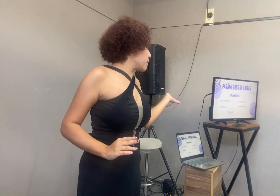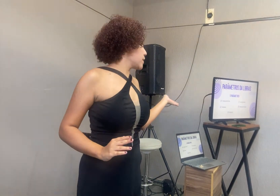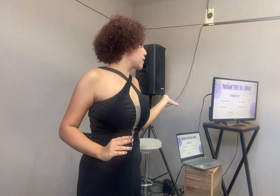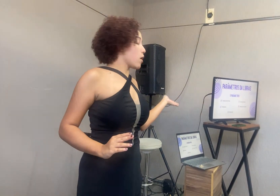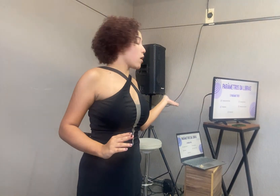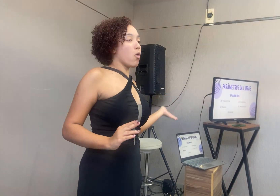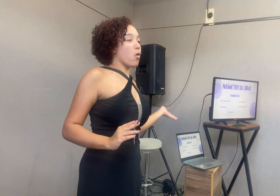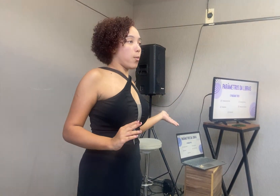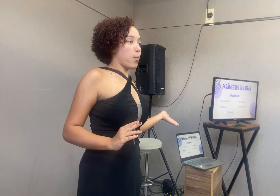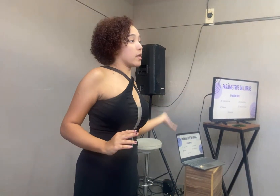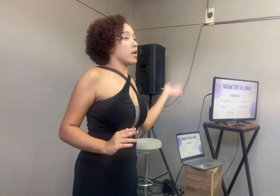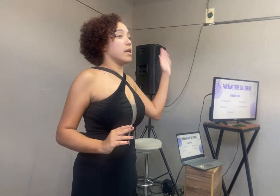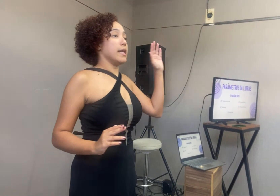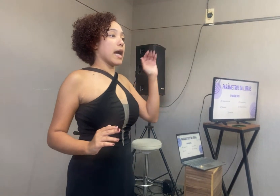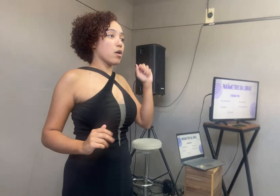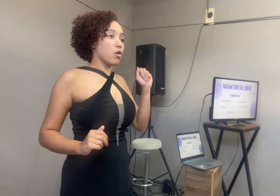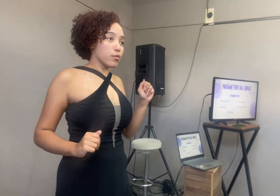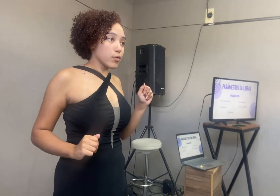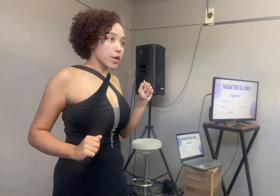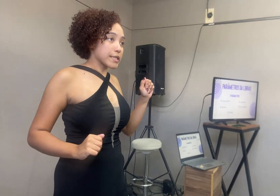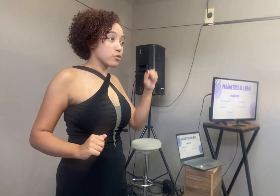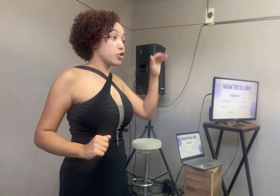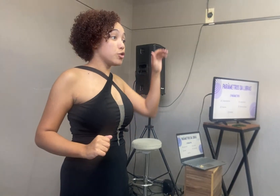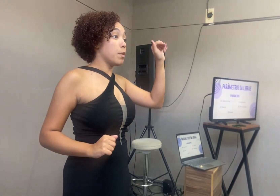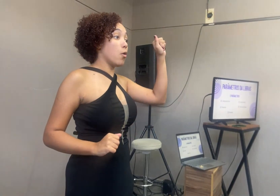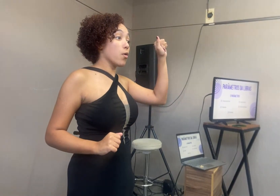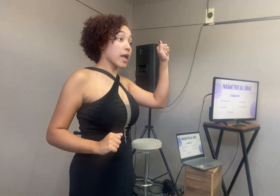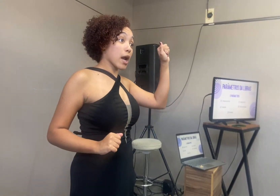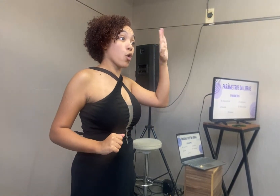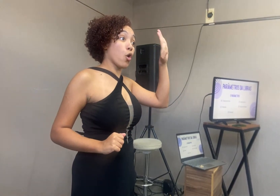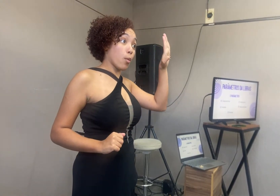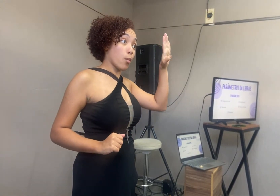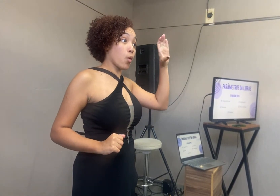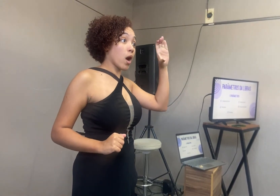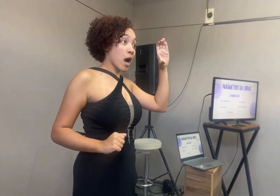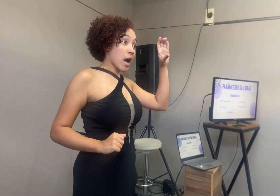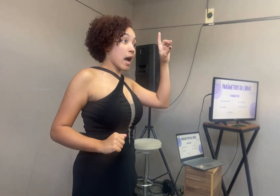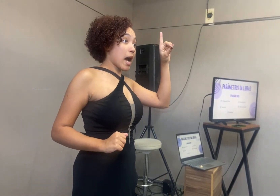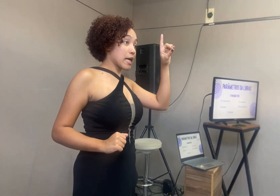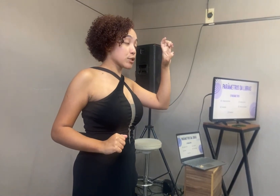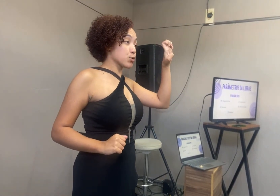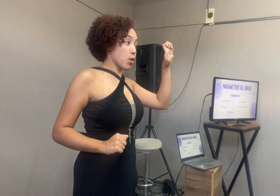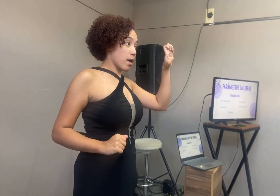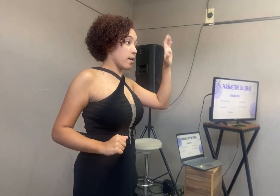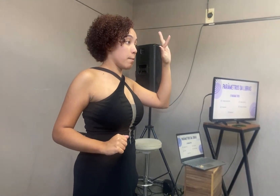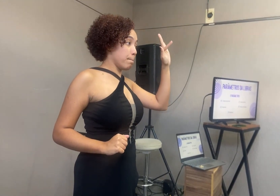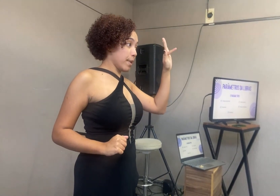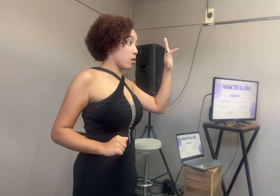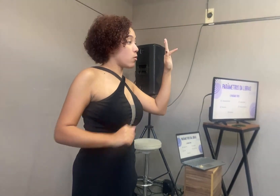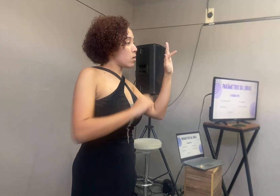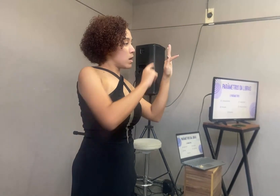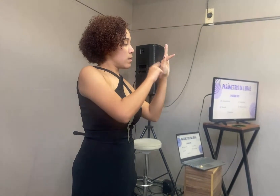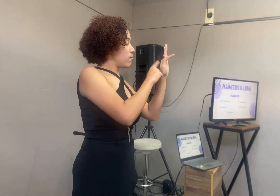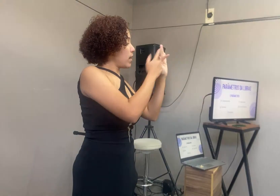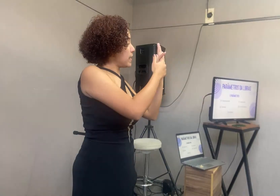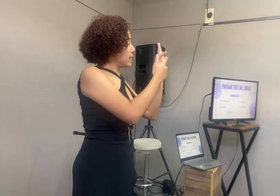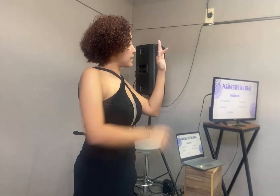parâmetros, então, na configuração de mão, que é como a sua mão vai